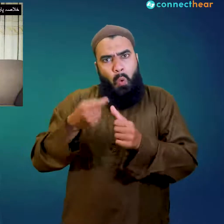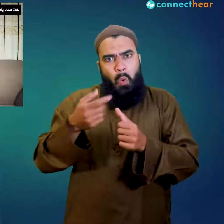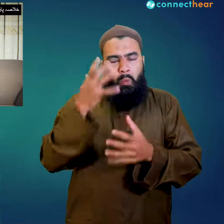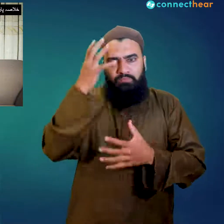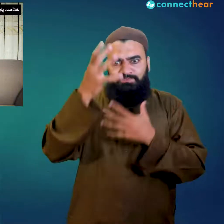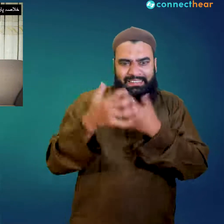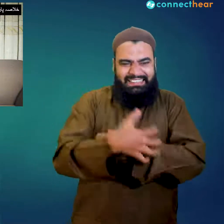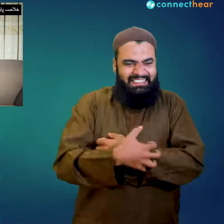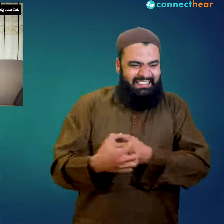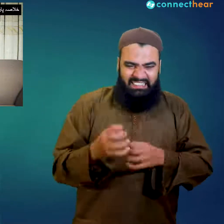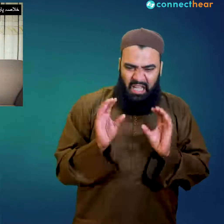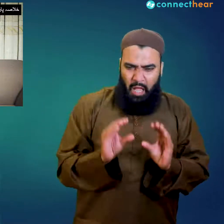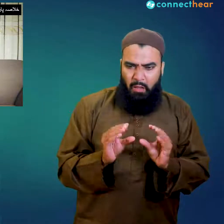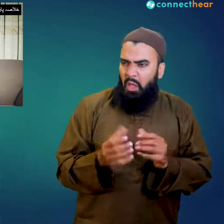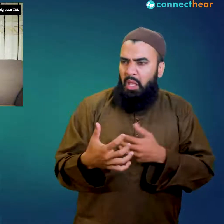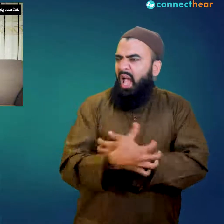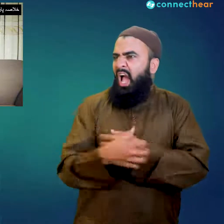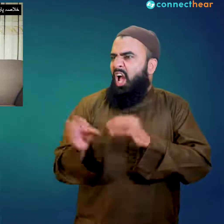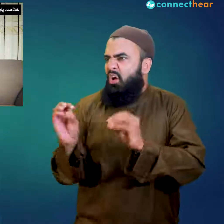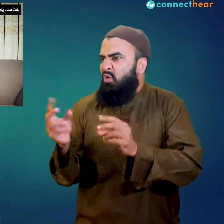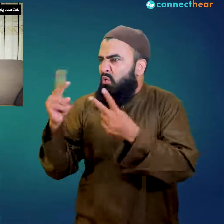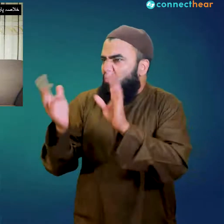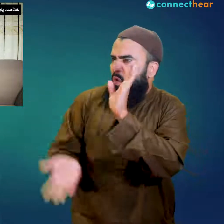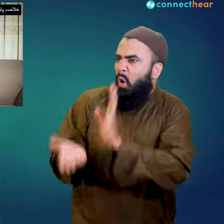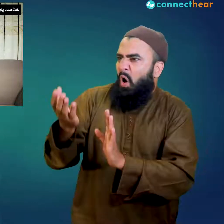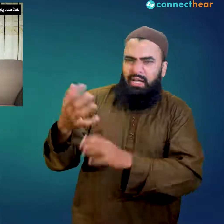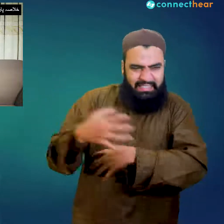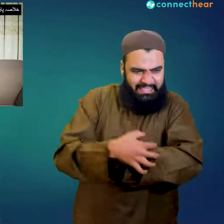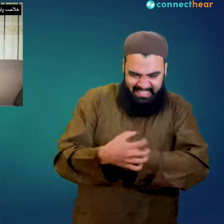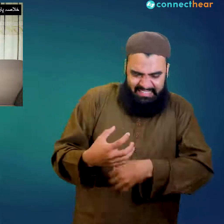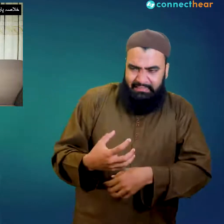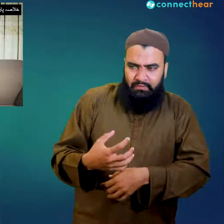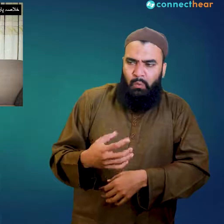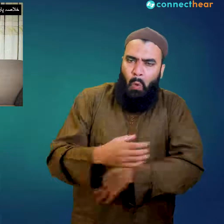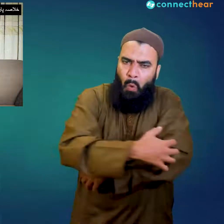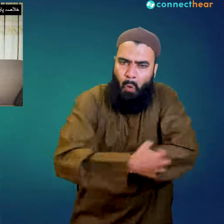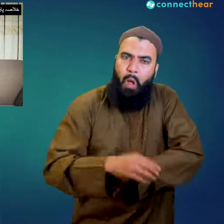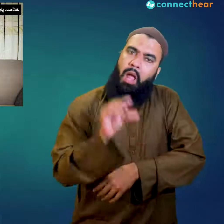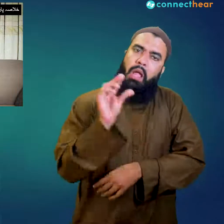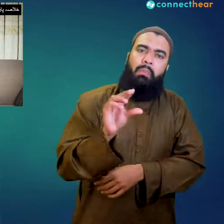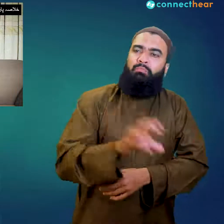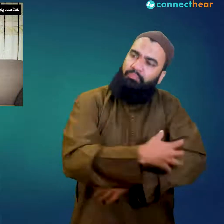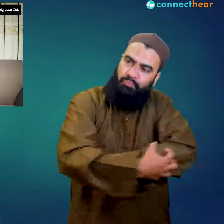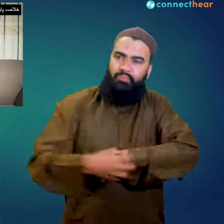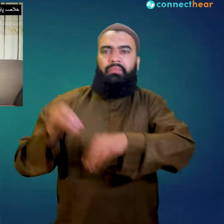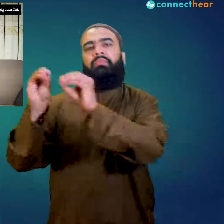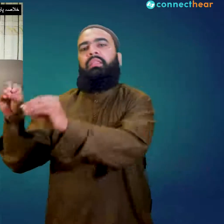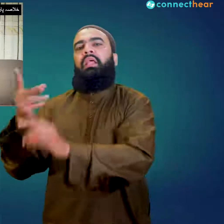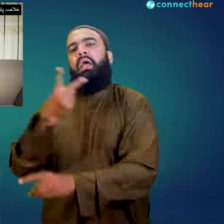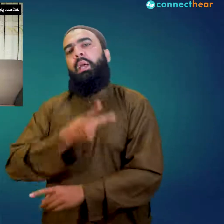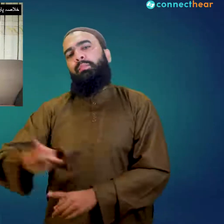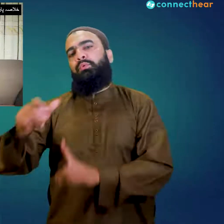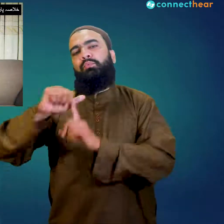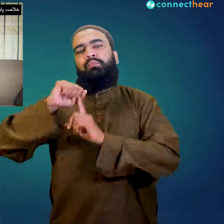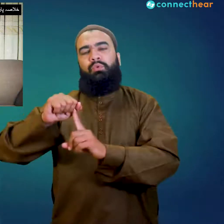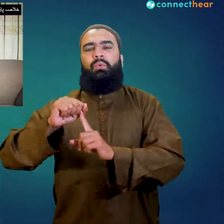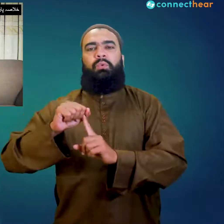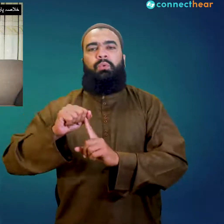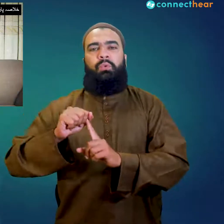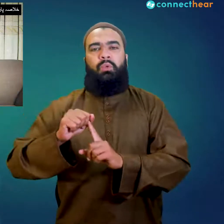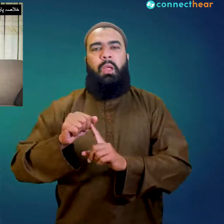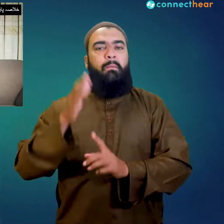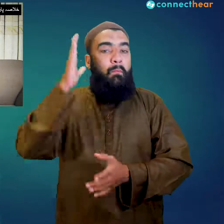بھی حالات ہوتے ہیں ویسے ہی حالات میں صدقہ اور خیرات اللہ کی رضا اور قرب کے لیے کرتے رہتے ہیں۔